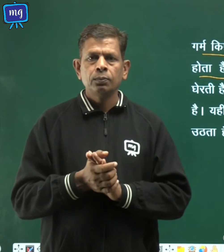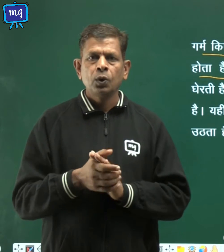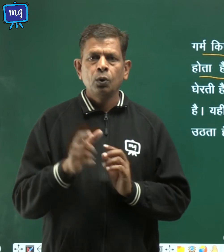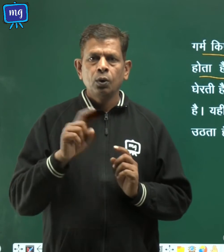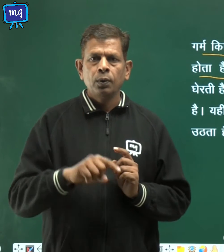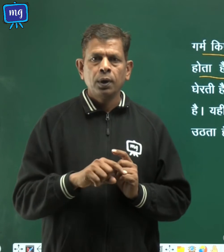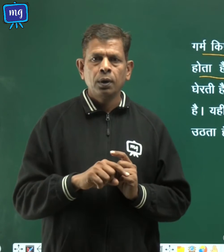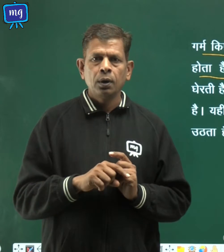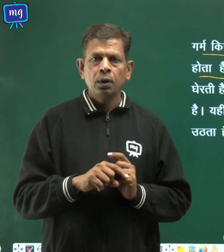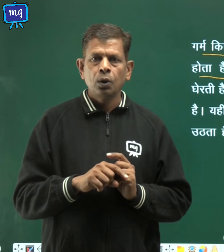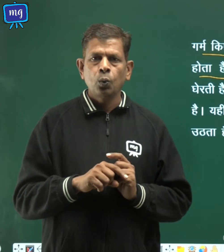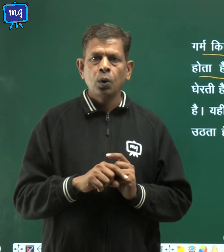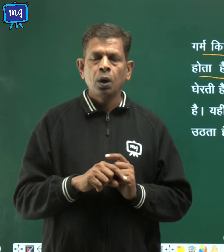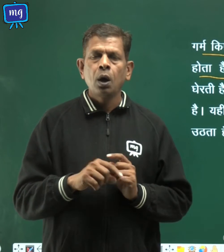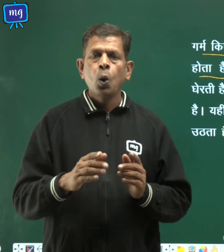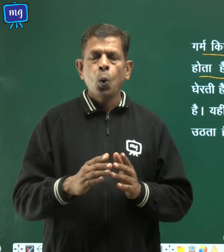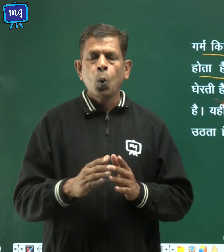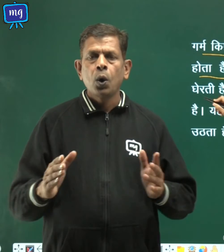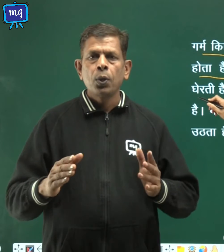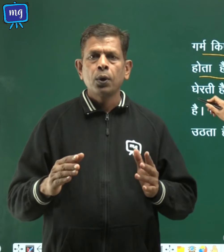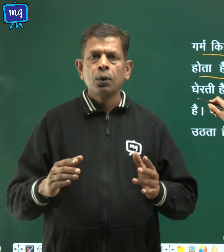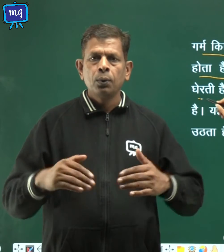और वह अधिक स्थान घेरती है,